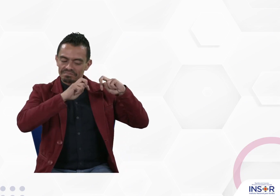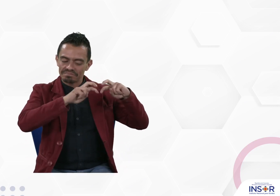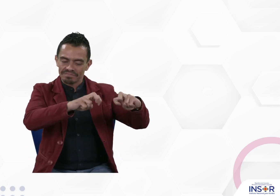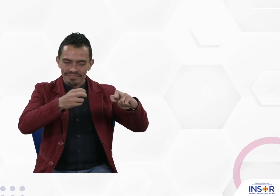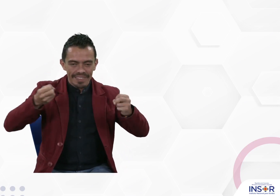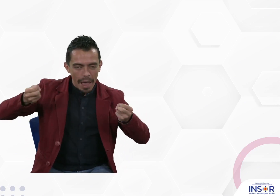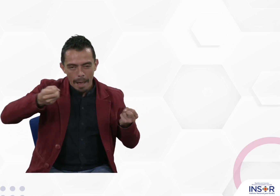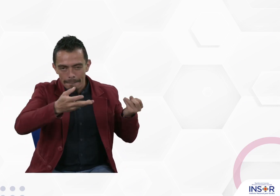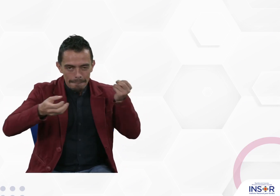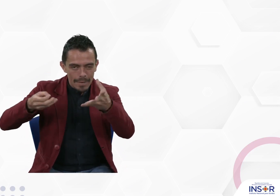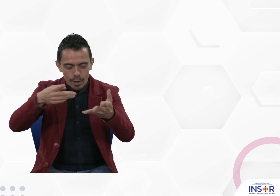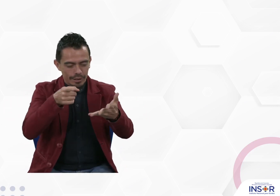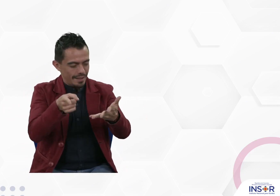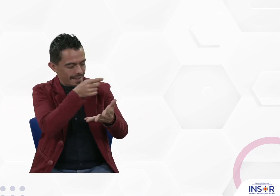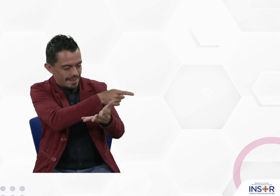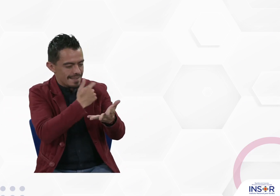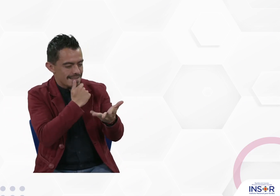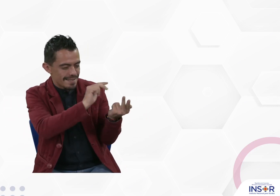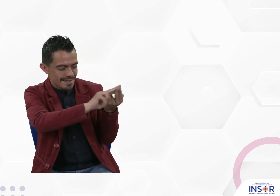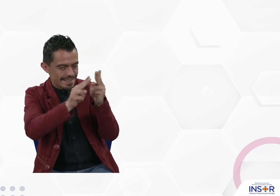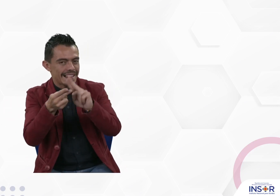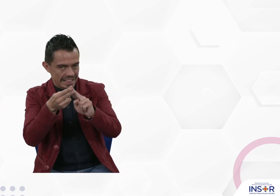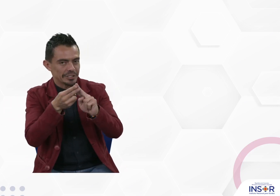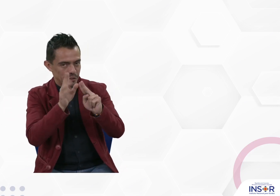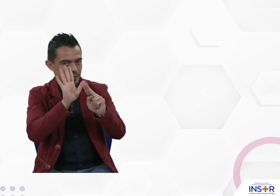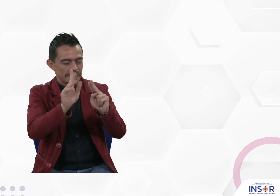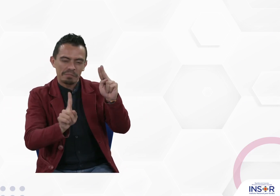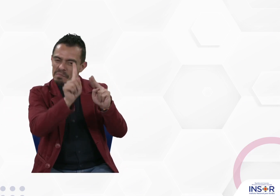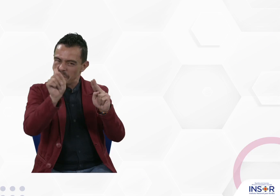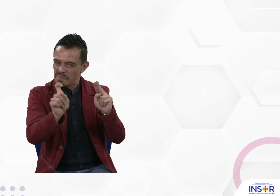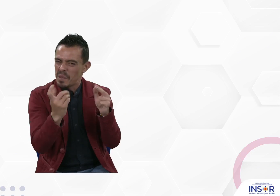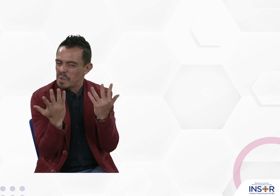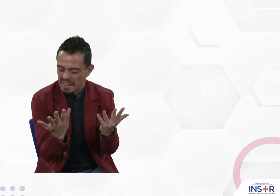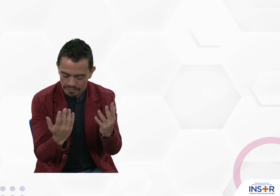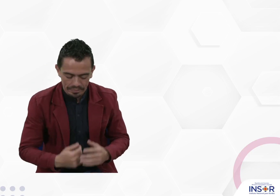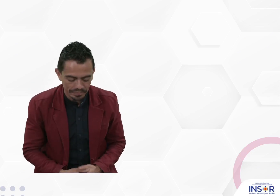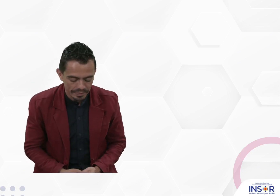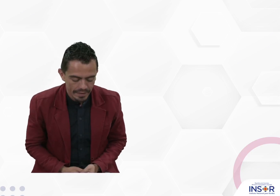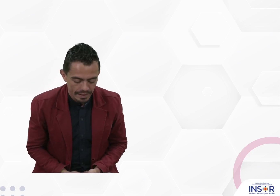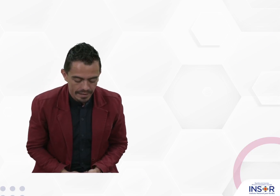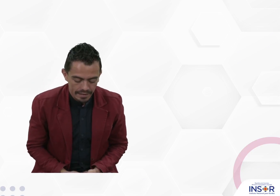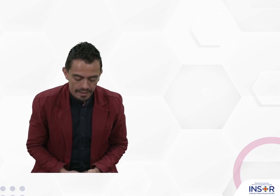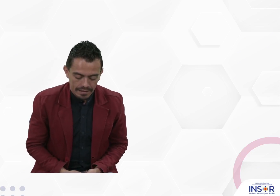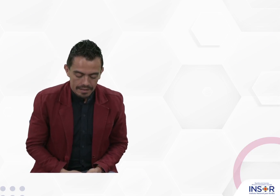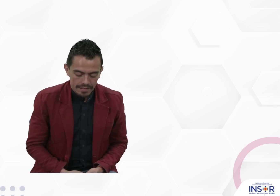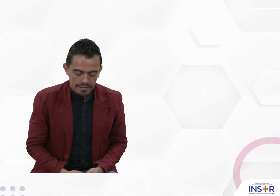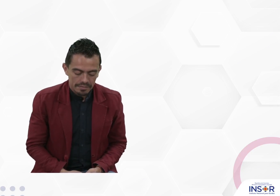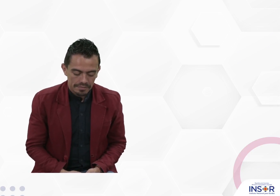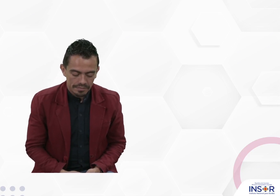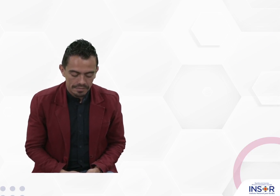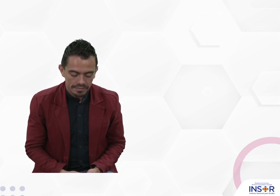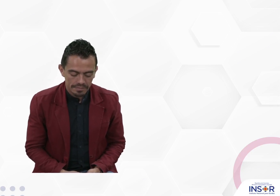y es relacionada con esos aportes de su proceso investigativo.